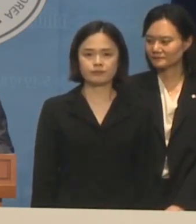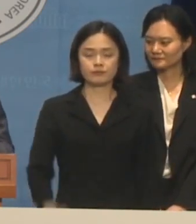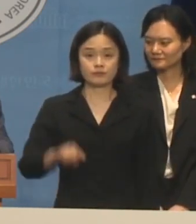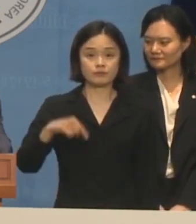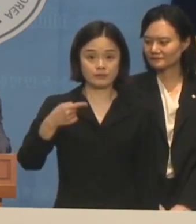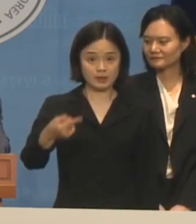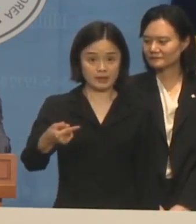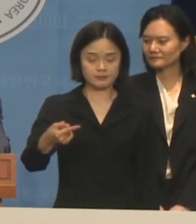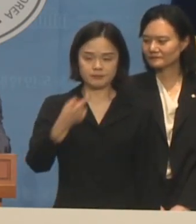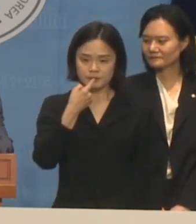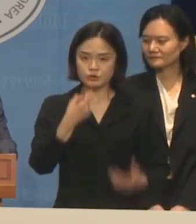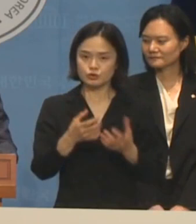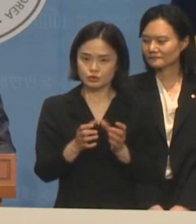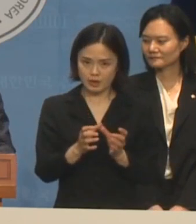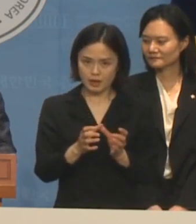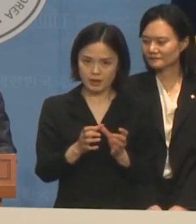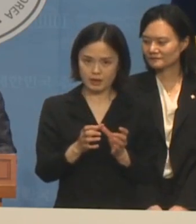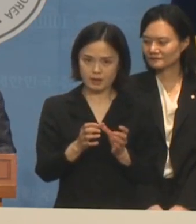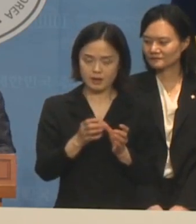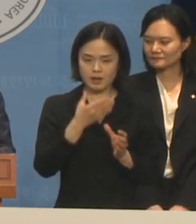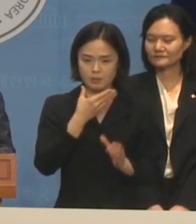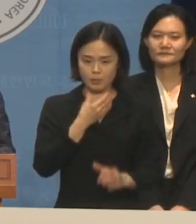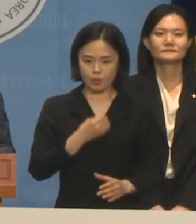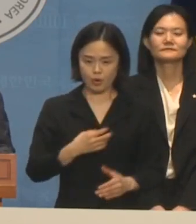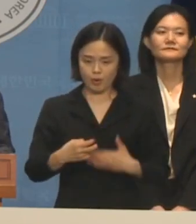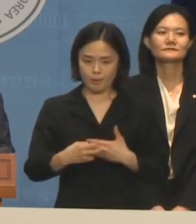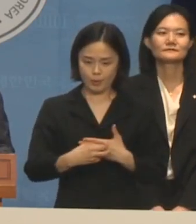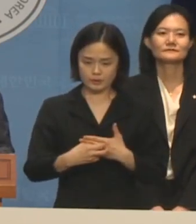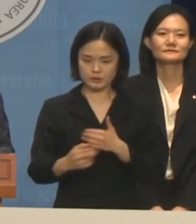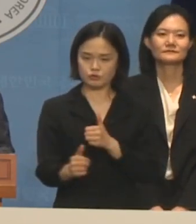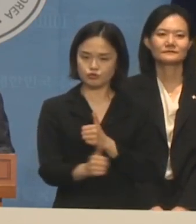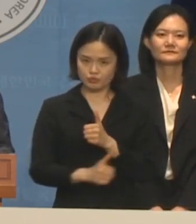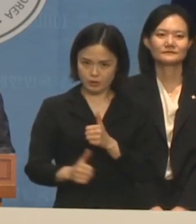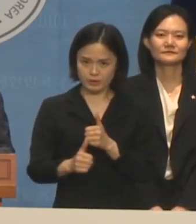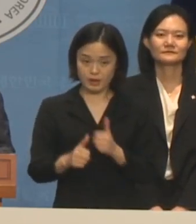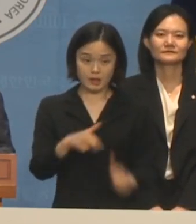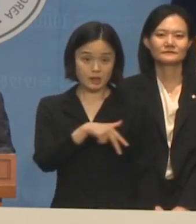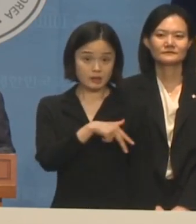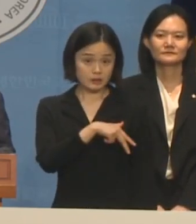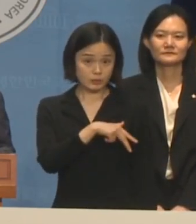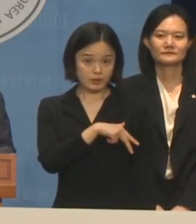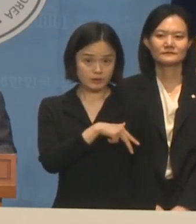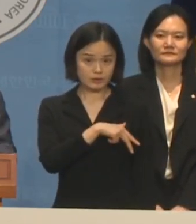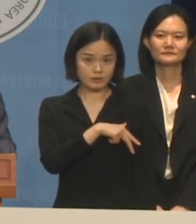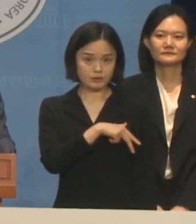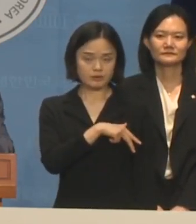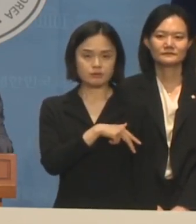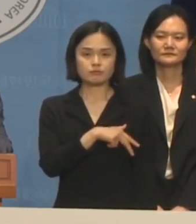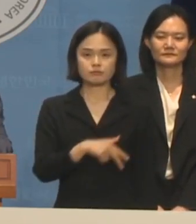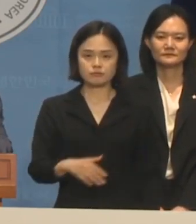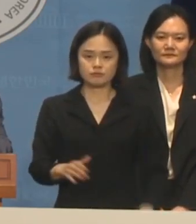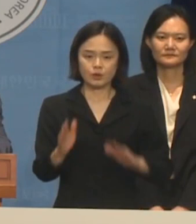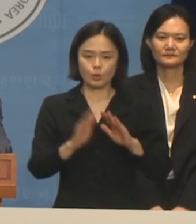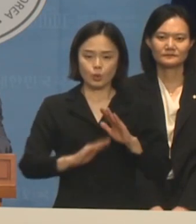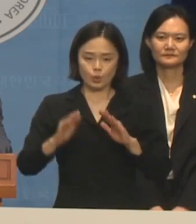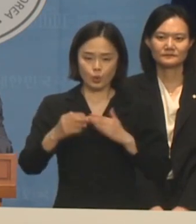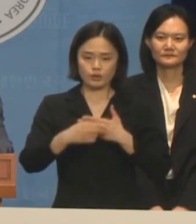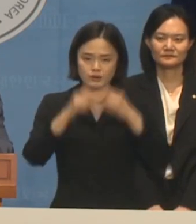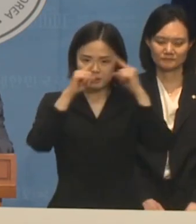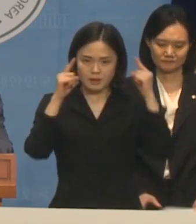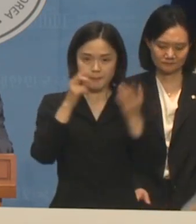다음으로 더불어민주당 보건복지위원회 의원님들께서 공공의대법 발의 관련